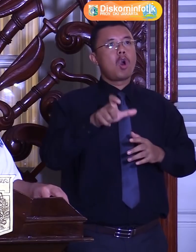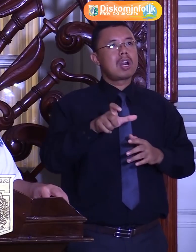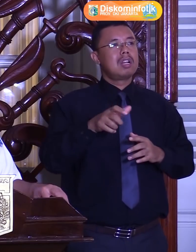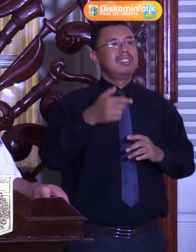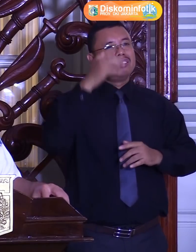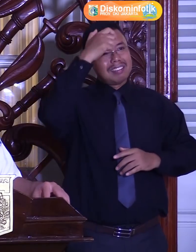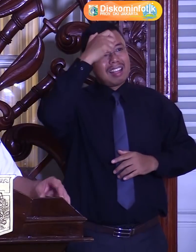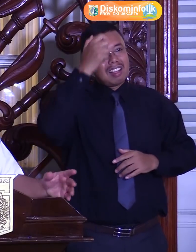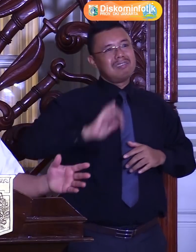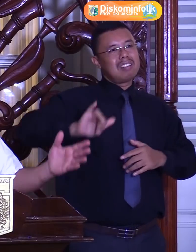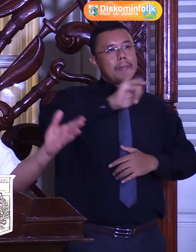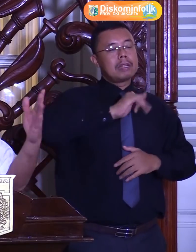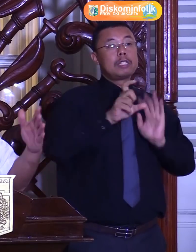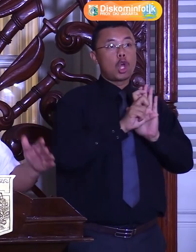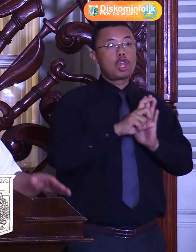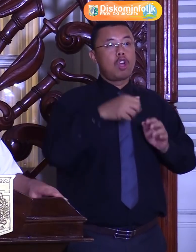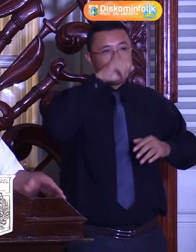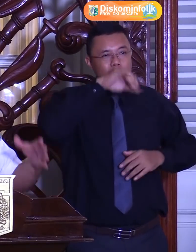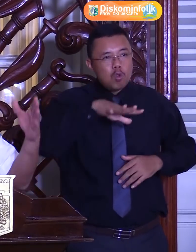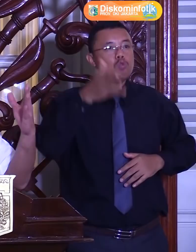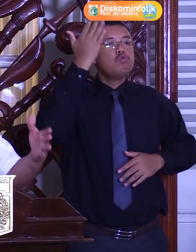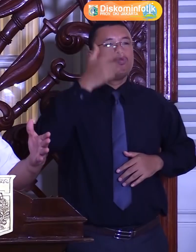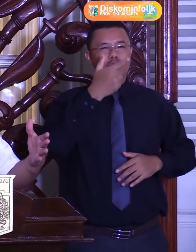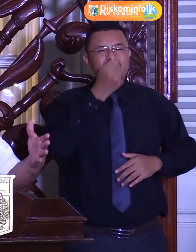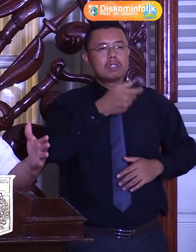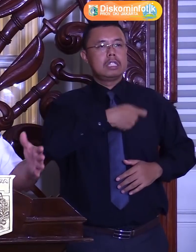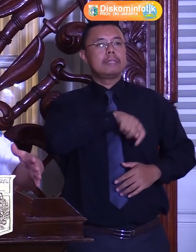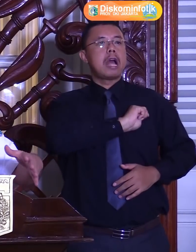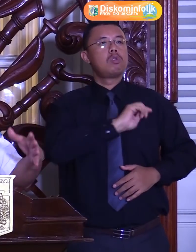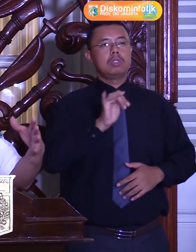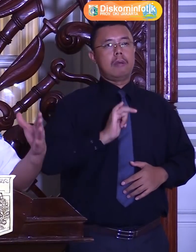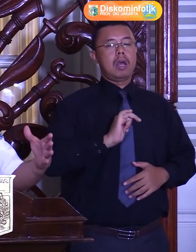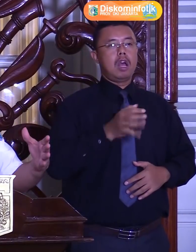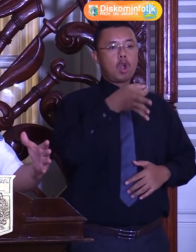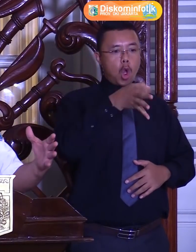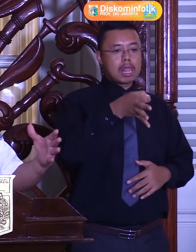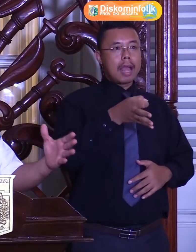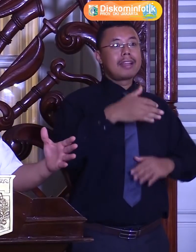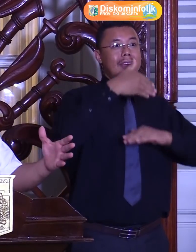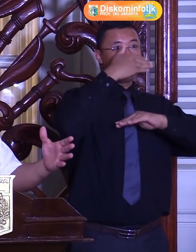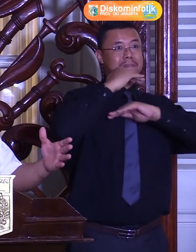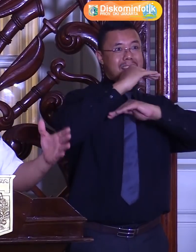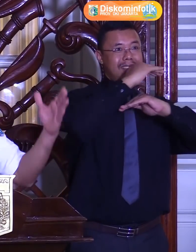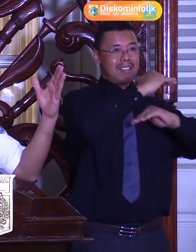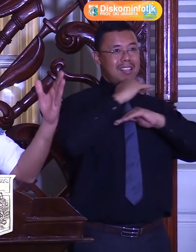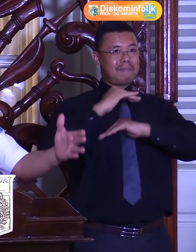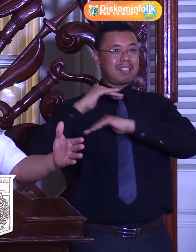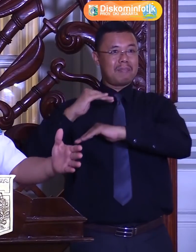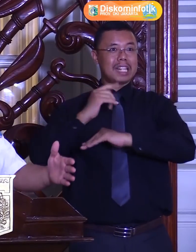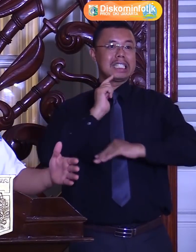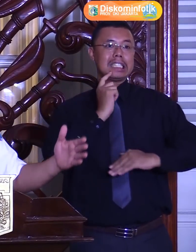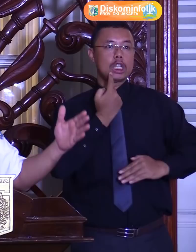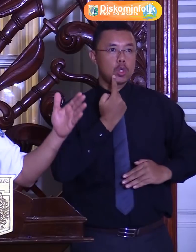pandemi juga, flu Spanyol. Kita bisa menyaksikan kota yang melakukan pembatasan secara